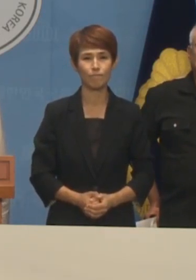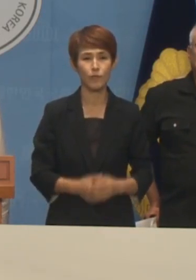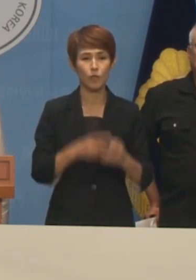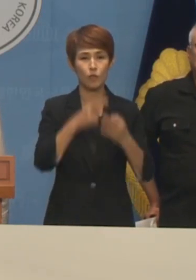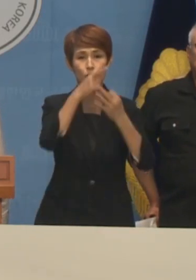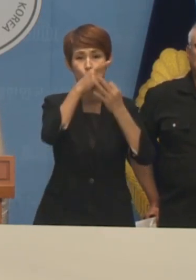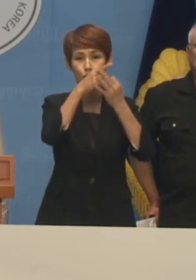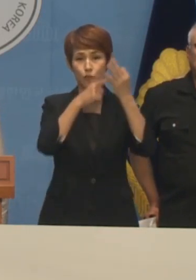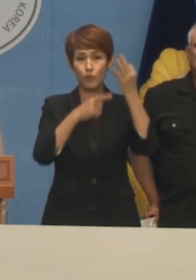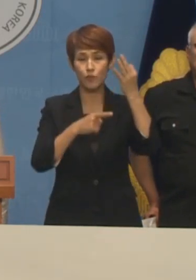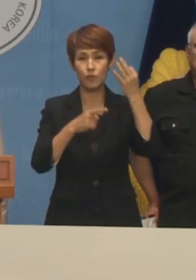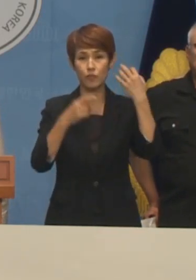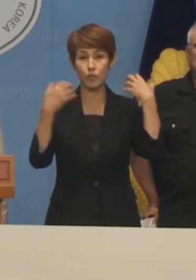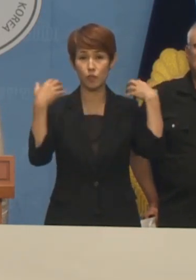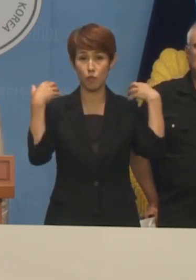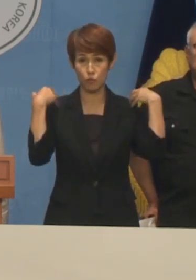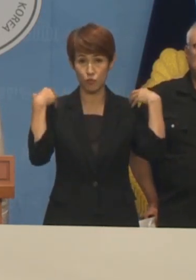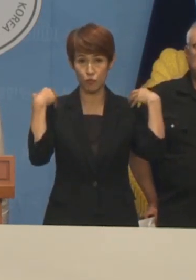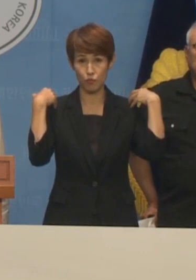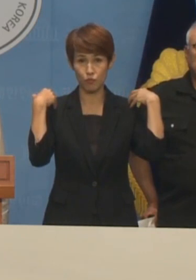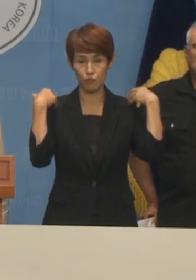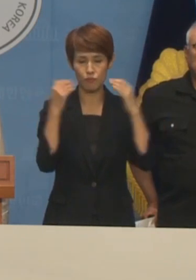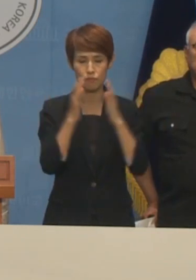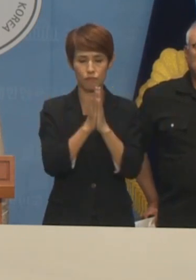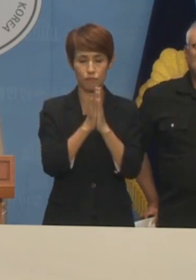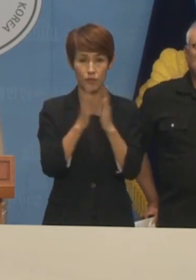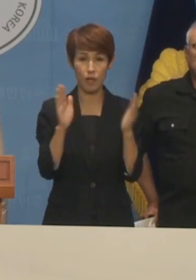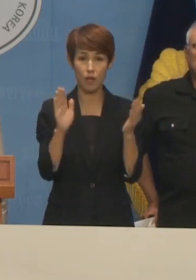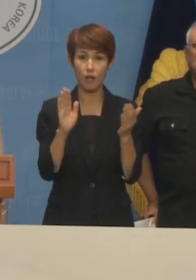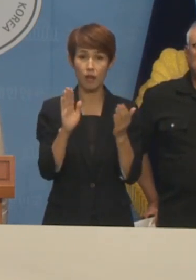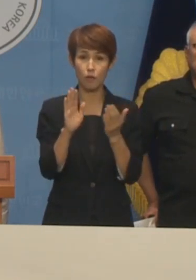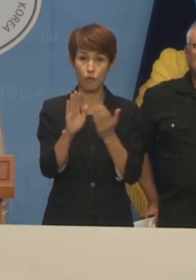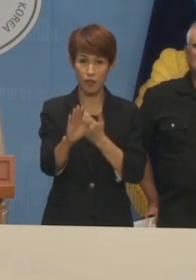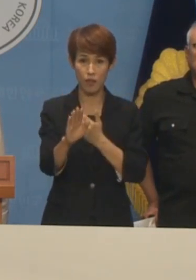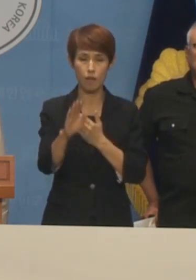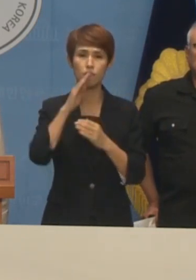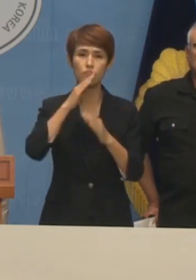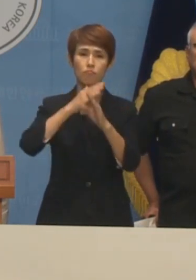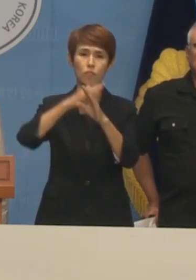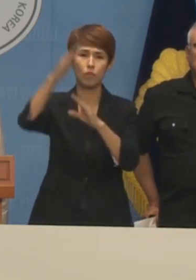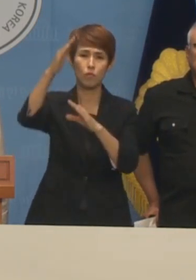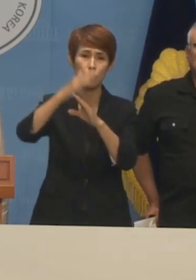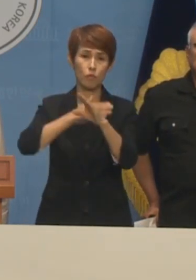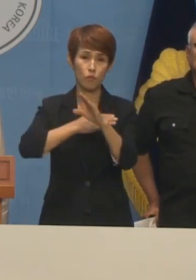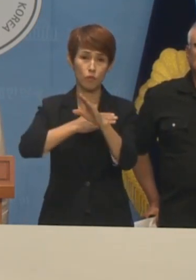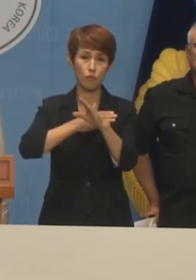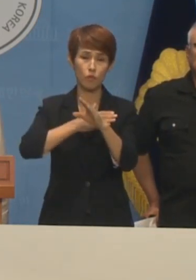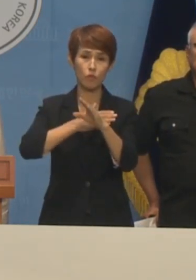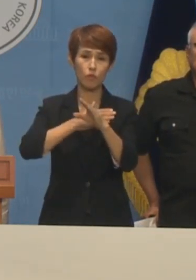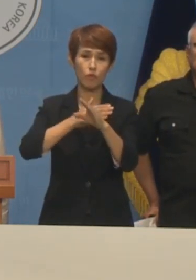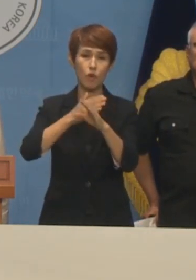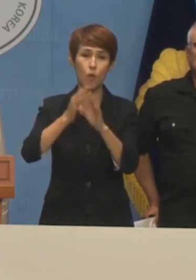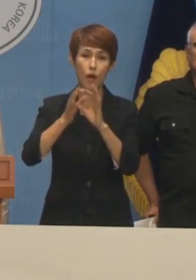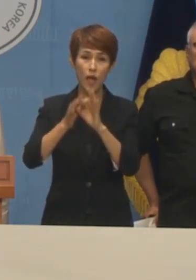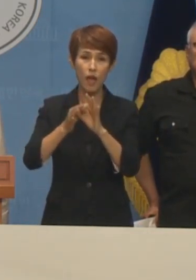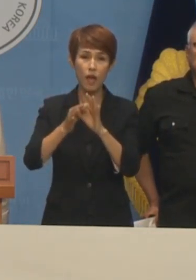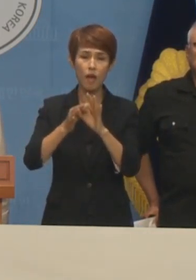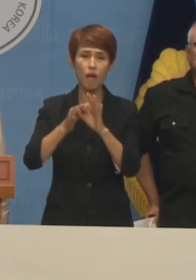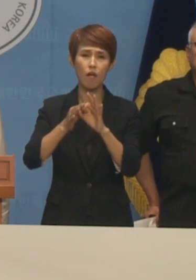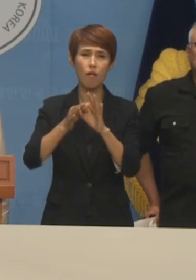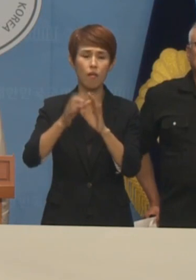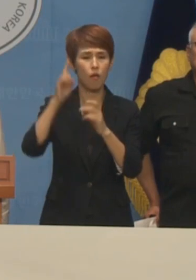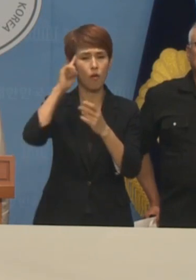윤석열 정부의 출범 이후 작금에는 남북 관계가 이 동족 간의